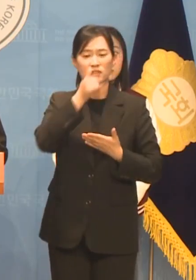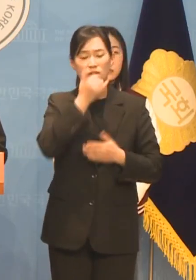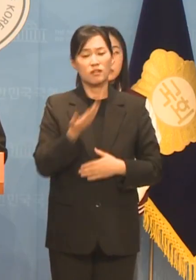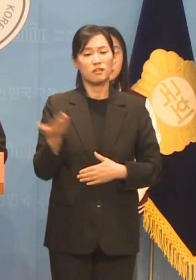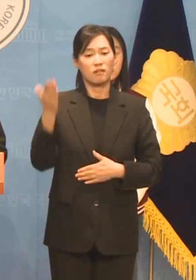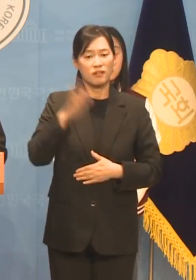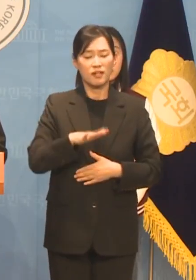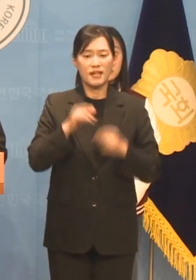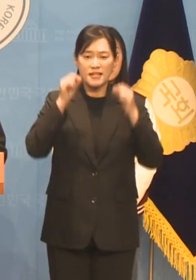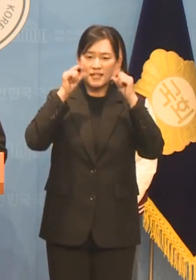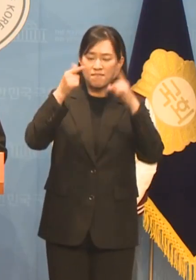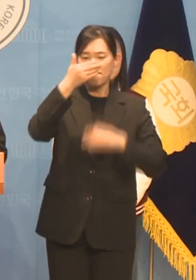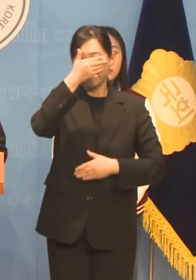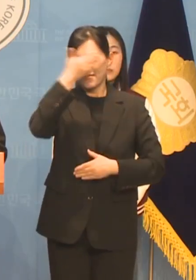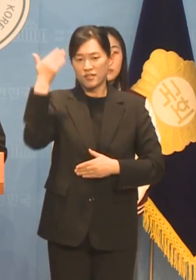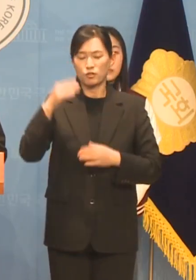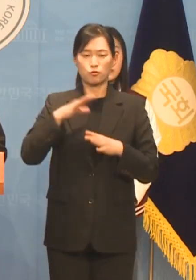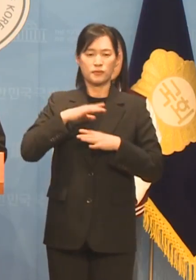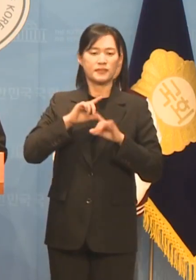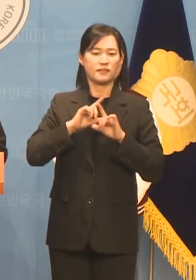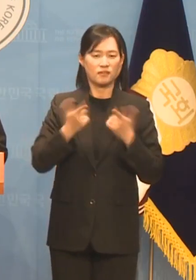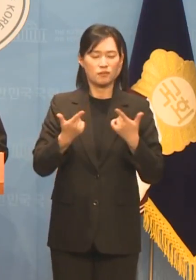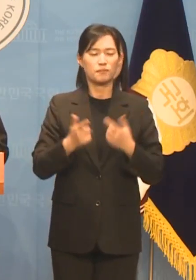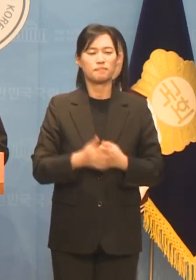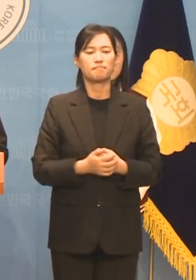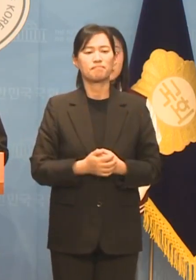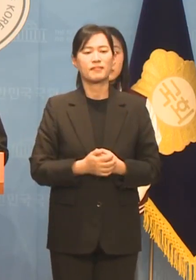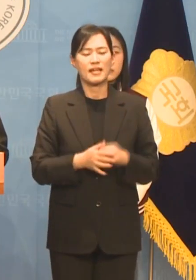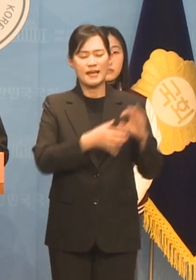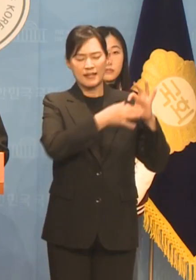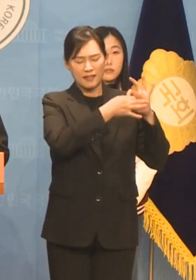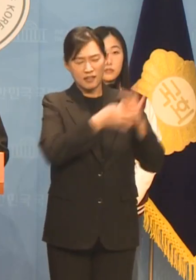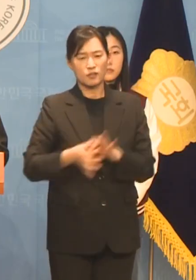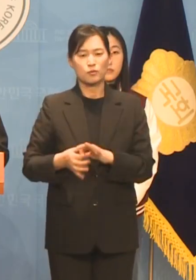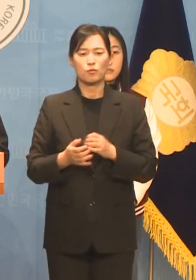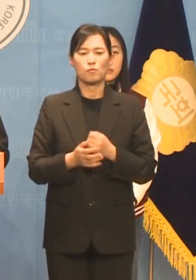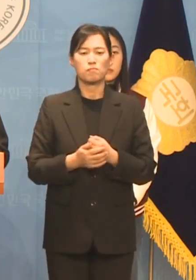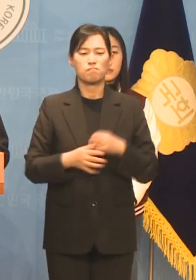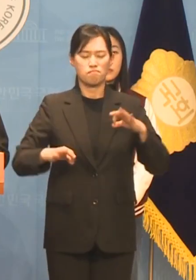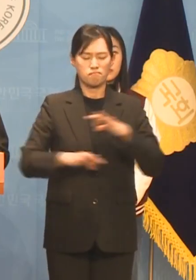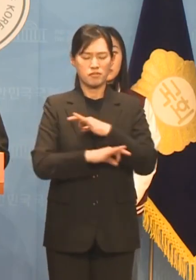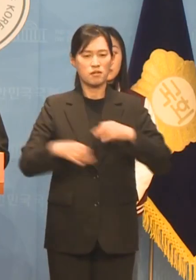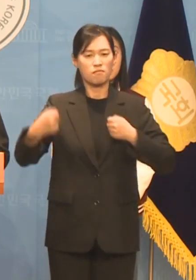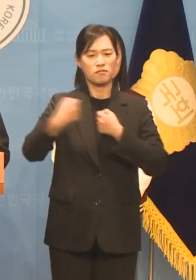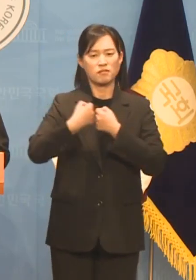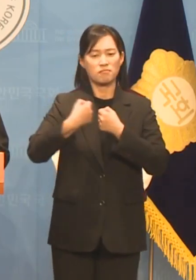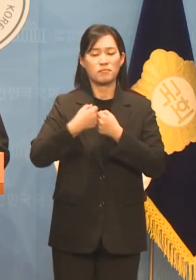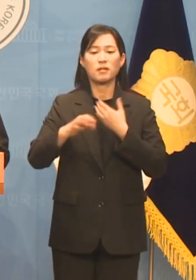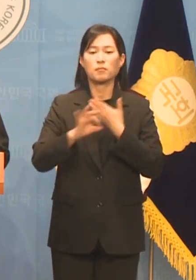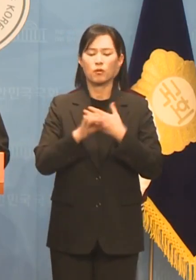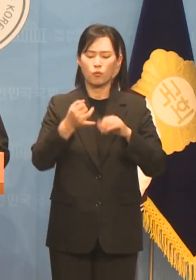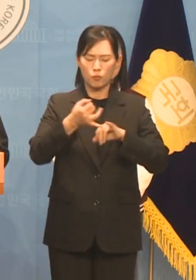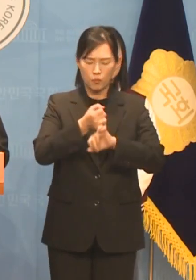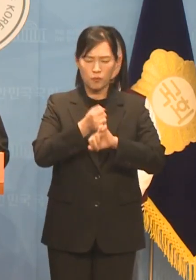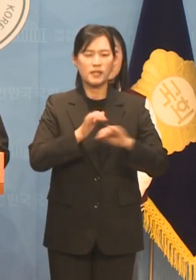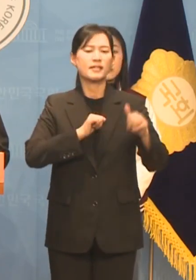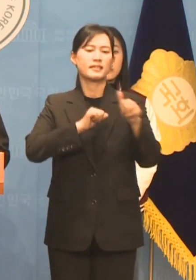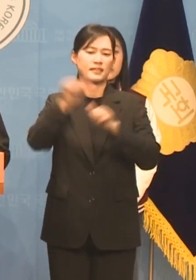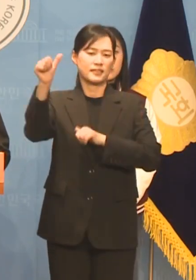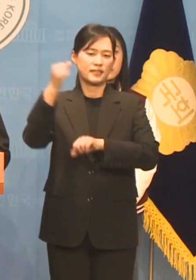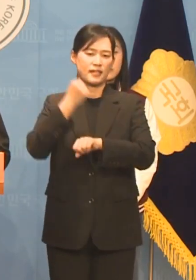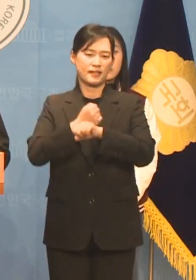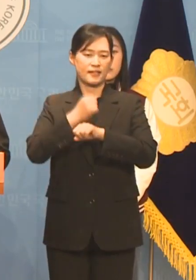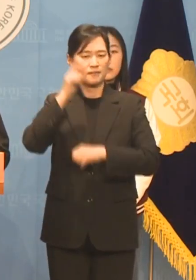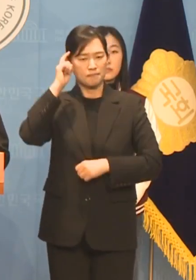그러나 깨어있는 청년들이 두려워하지 않고 계속해서 불의와 싸운다면 반드시 승리할